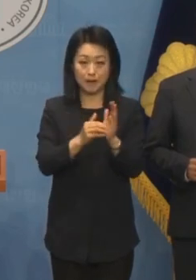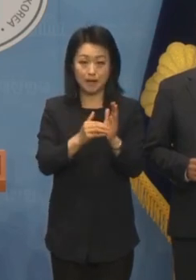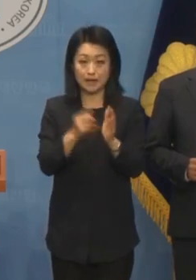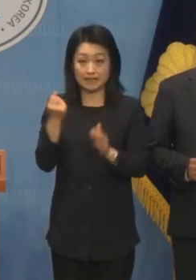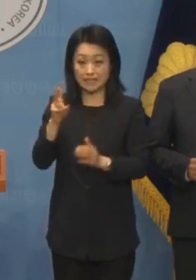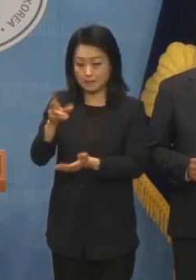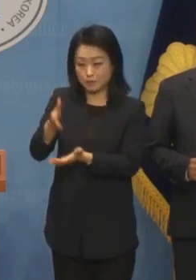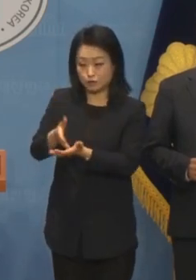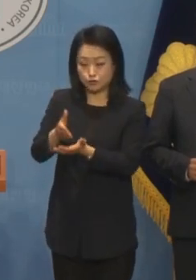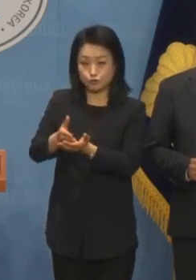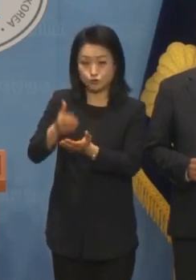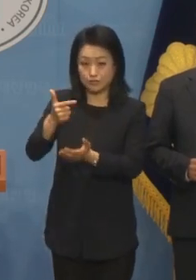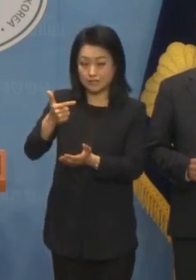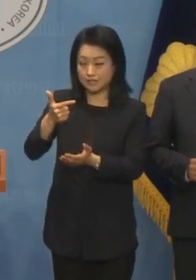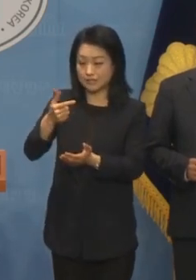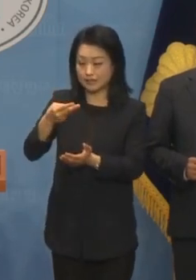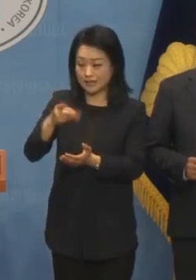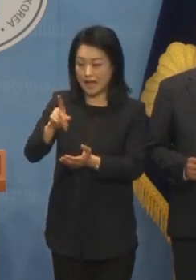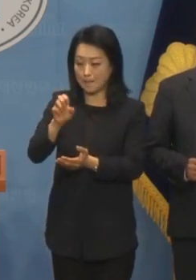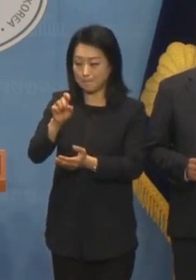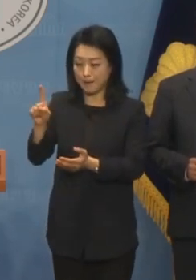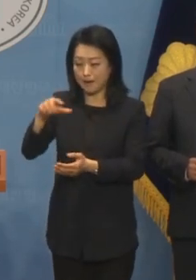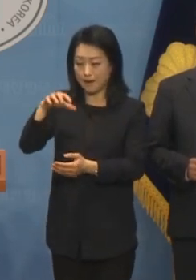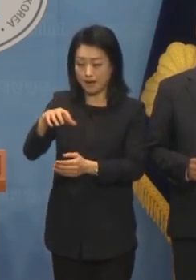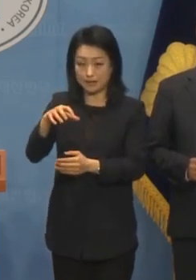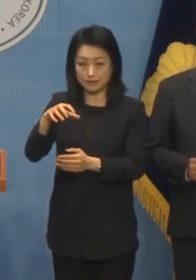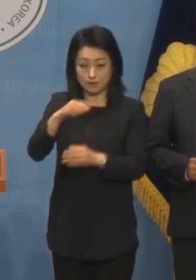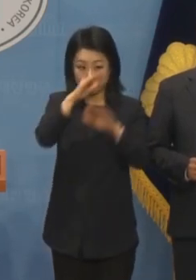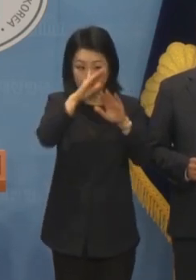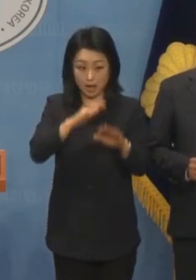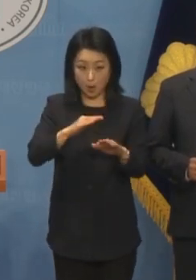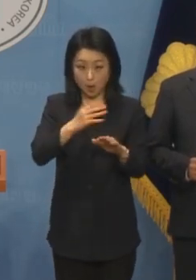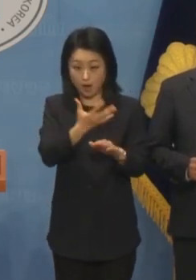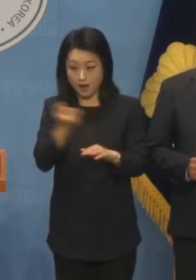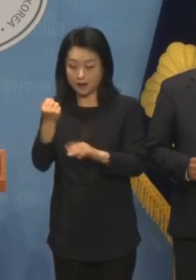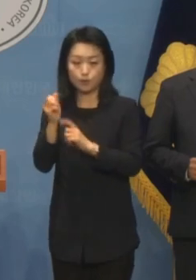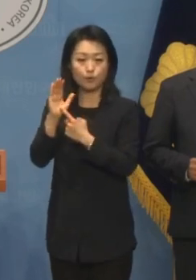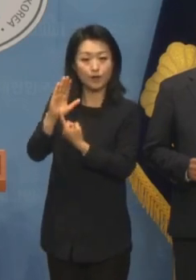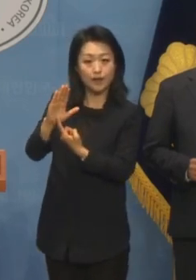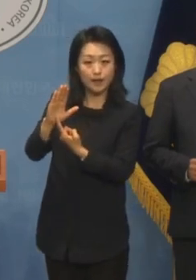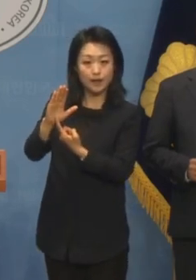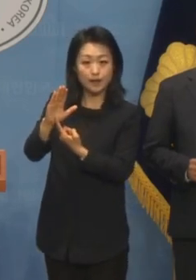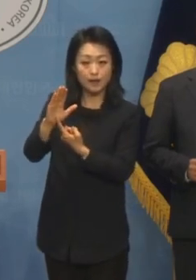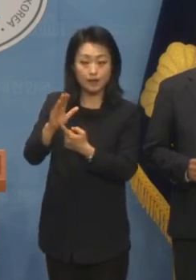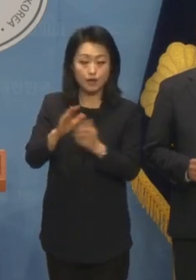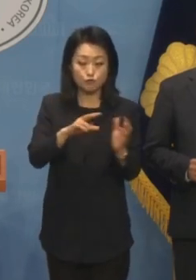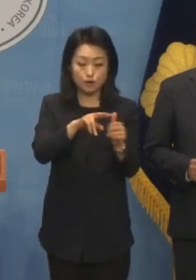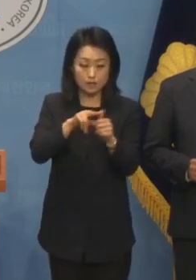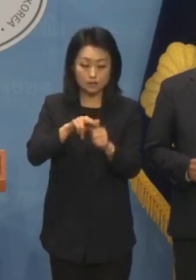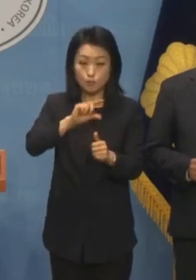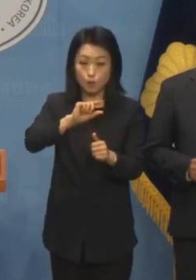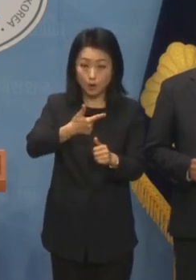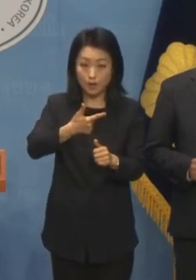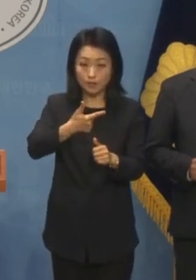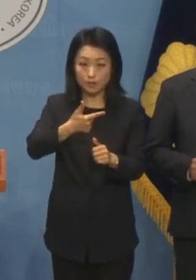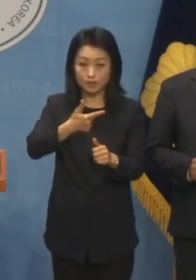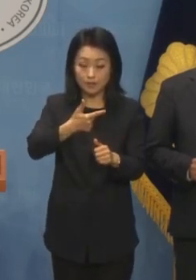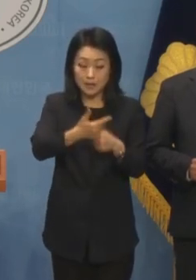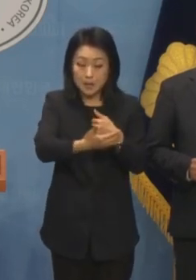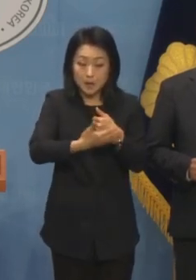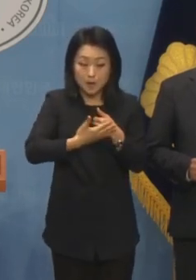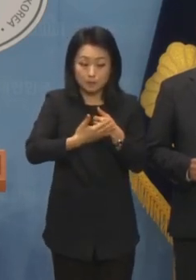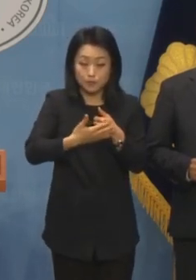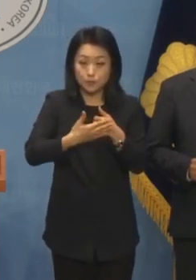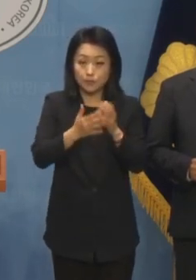뉴스타파가 공개한 이들 문건에 따르면 국정원은 협조자 주변 인물의